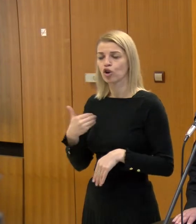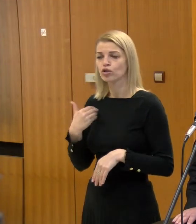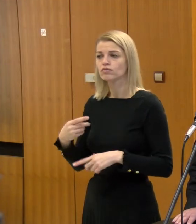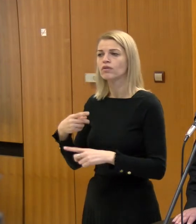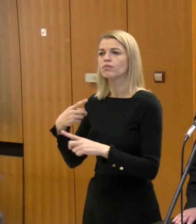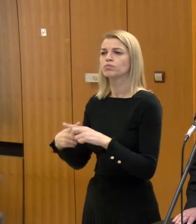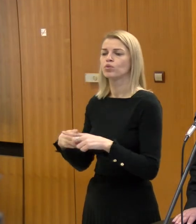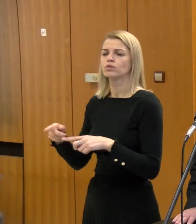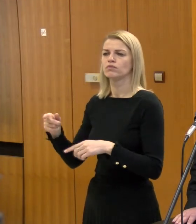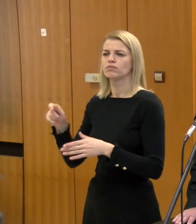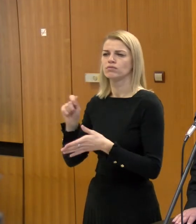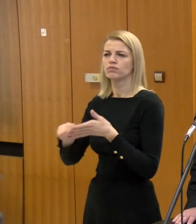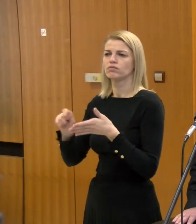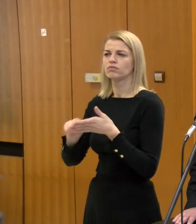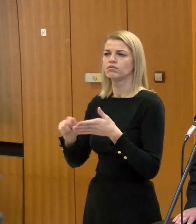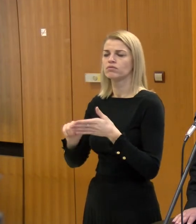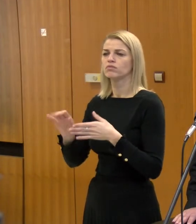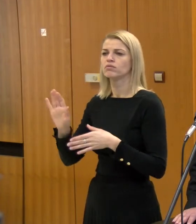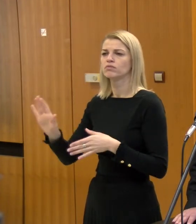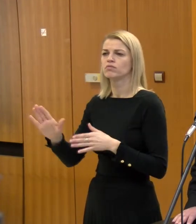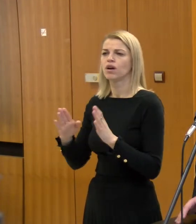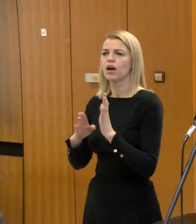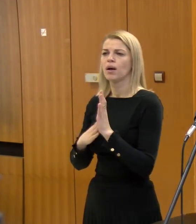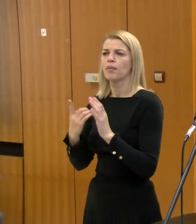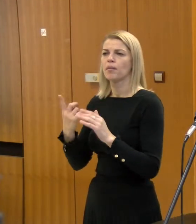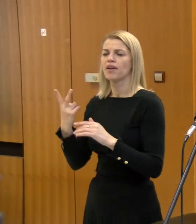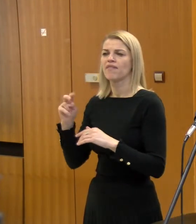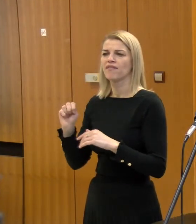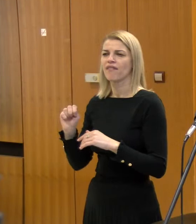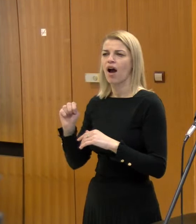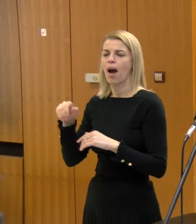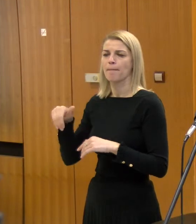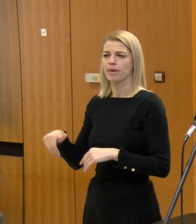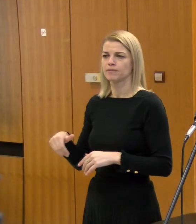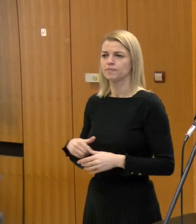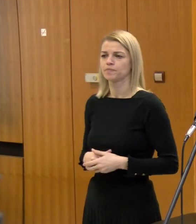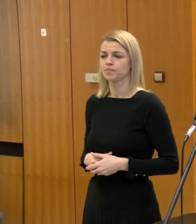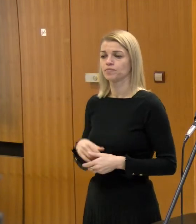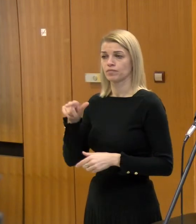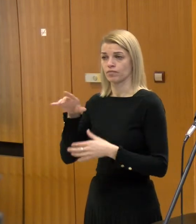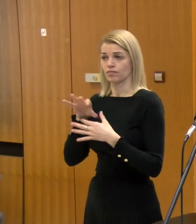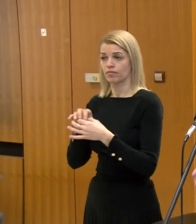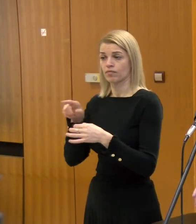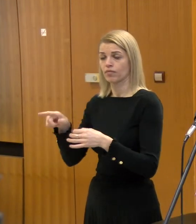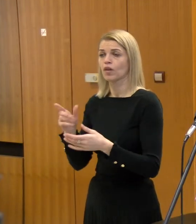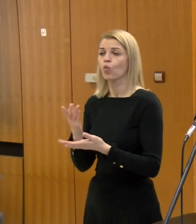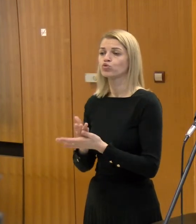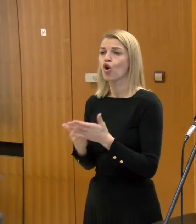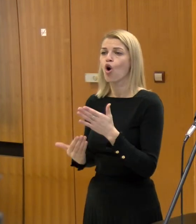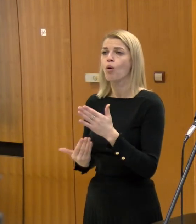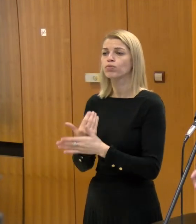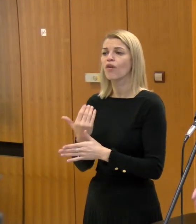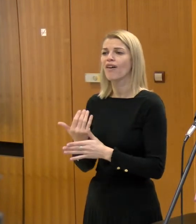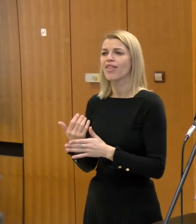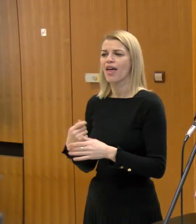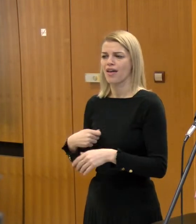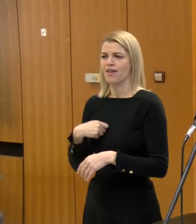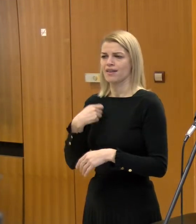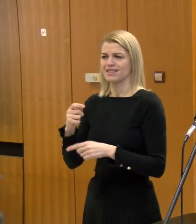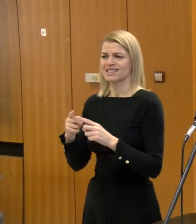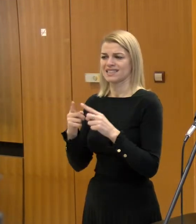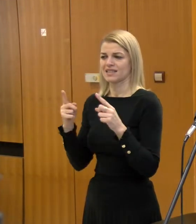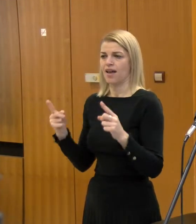a autormi, ktorí sú pod NIVAMom. Oni v rámci toho obnoveného zadania, ktoré som im